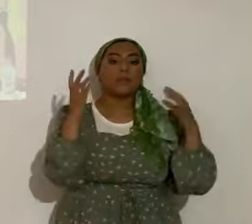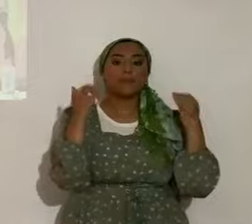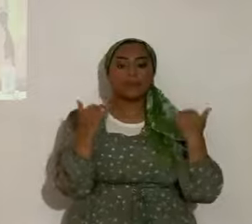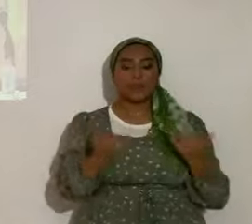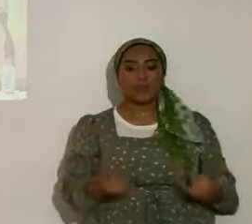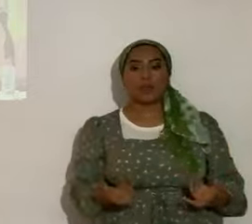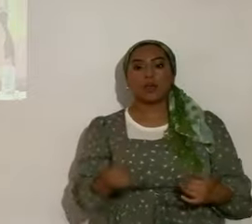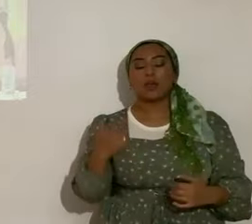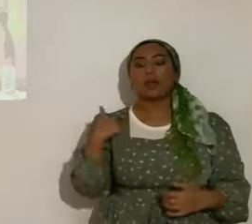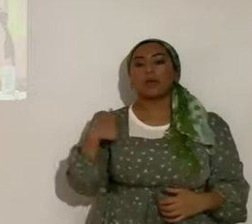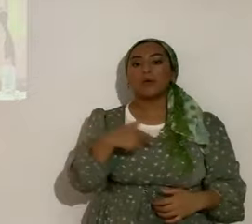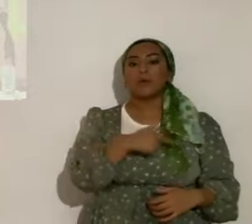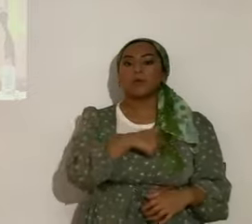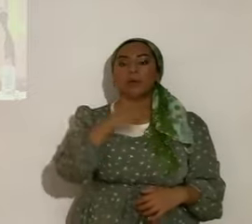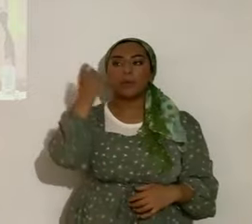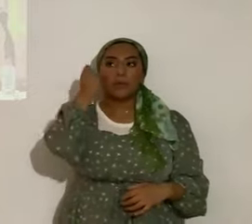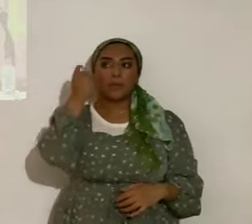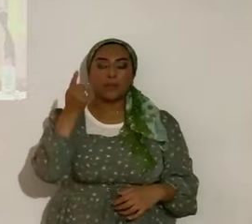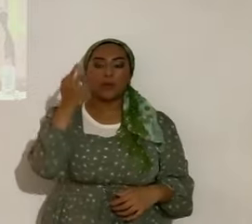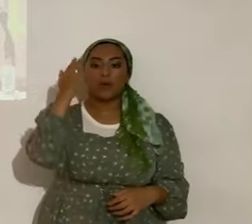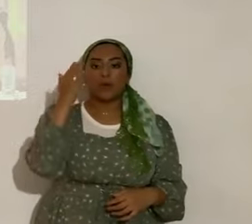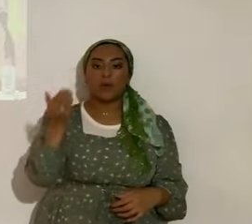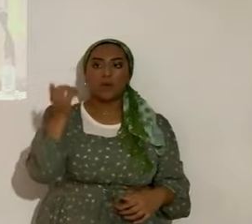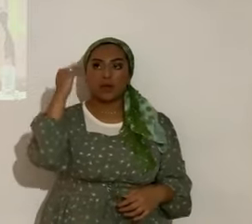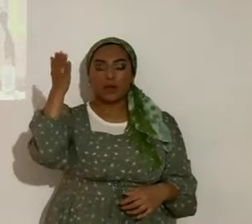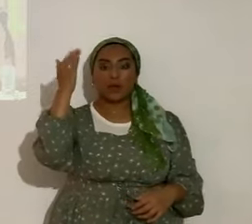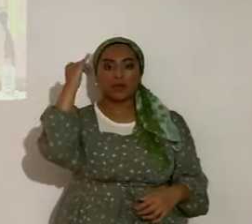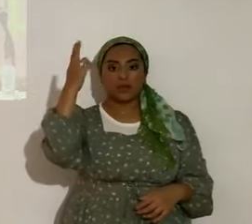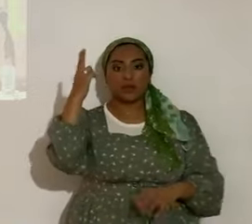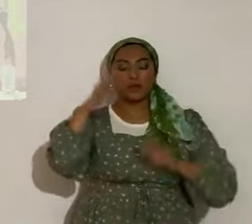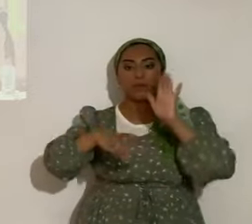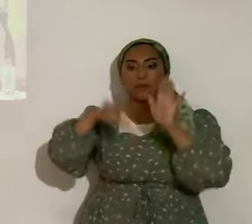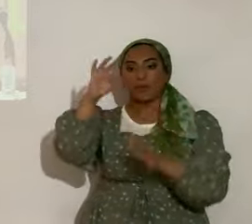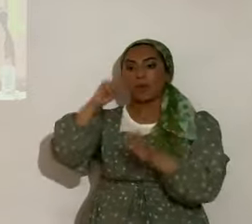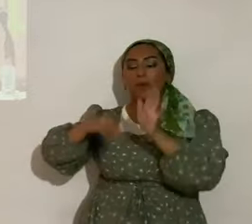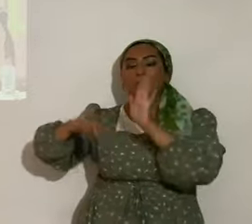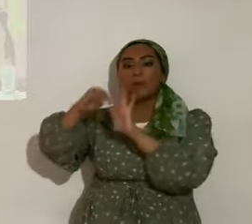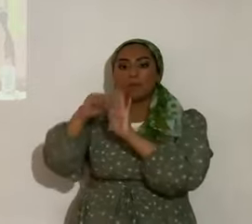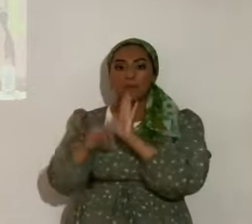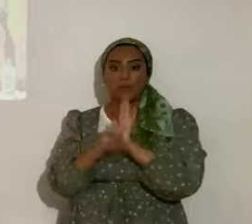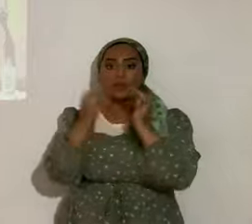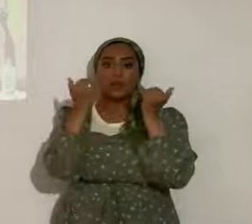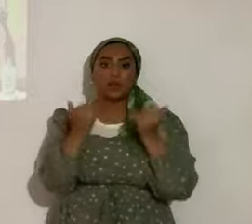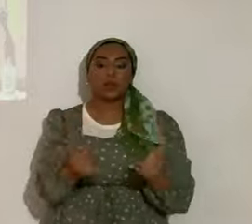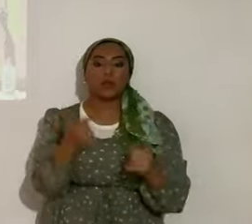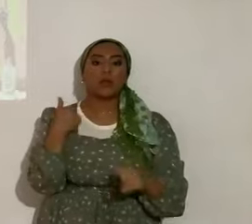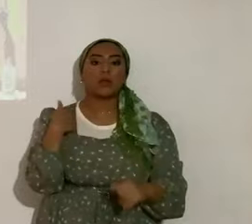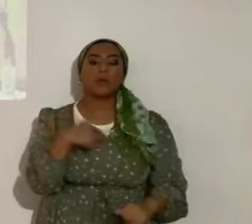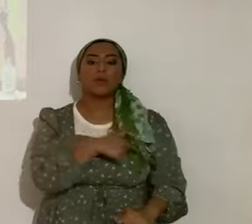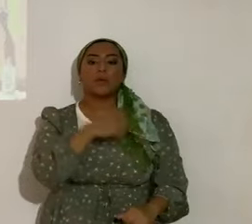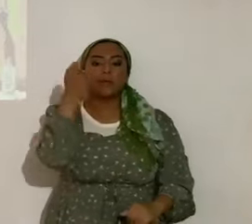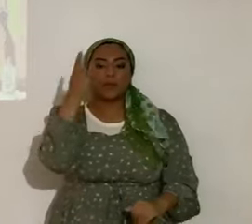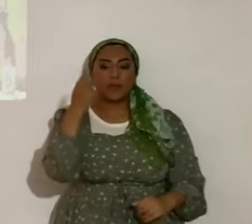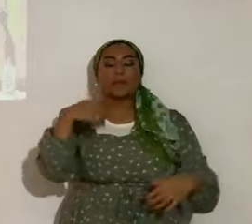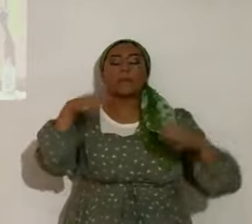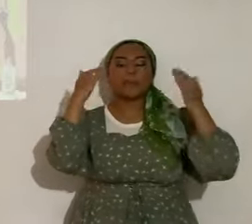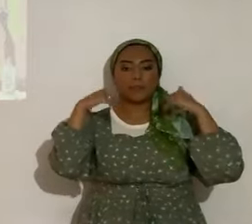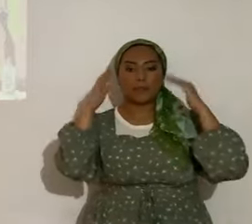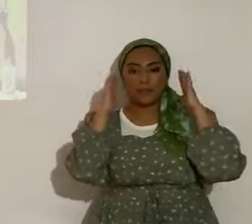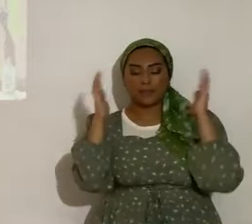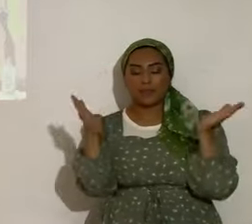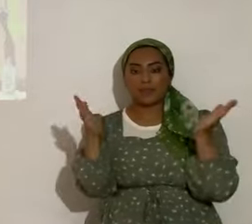Ahora entendemos por qué Yahweh escogió a Moisés. Ahora lo entendemos. Ahora, mucha atención, escuchen